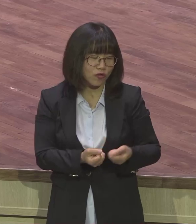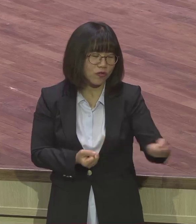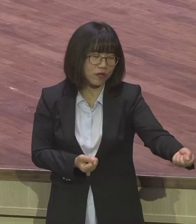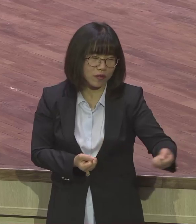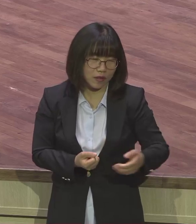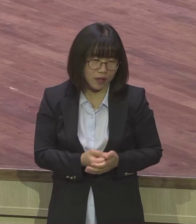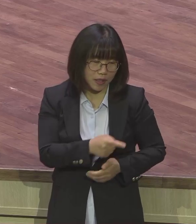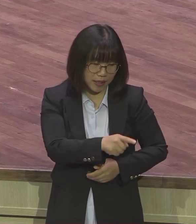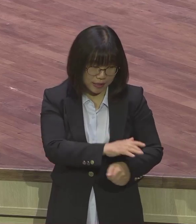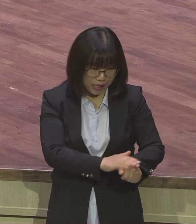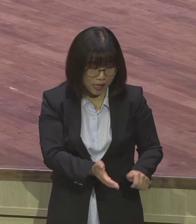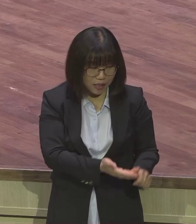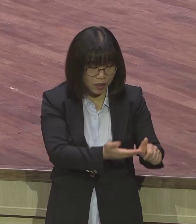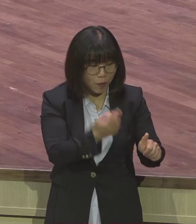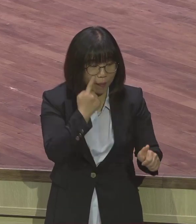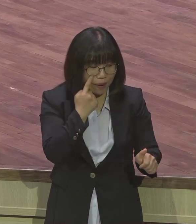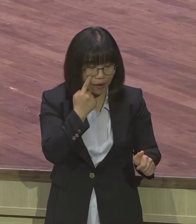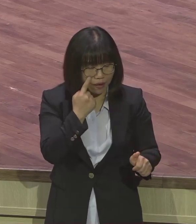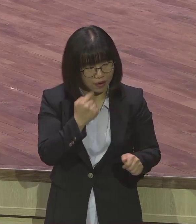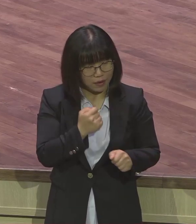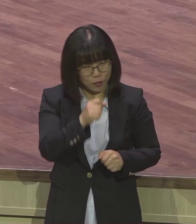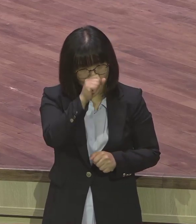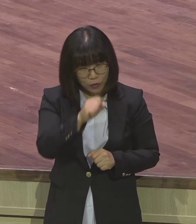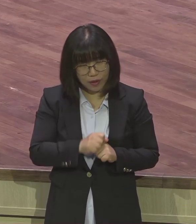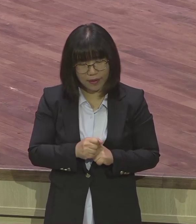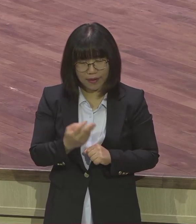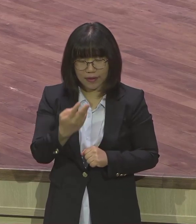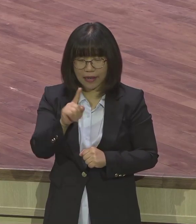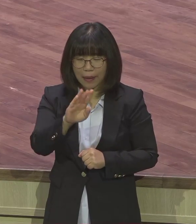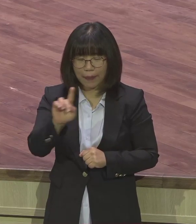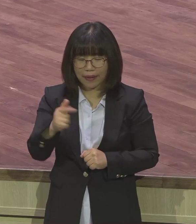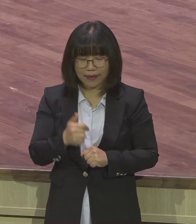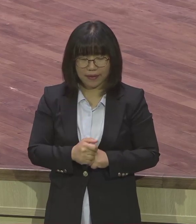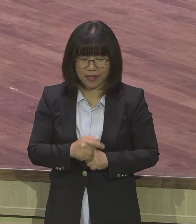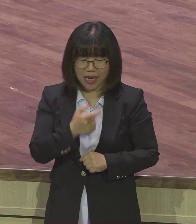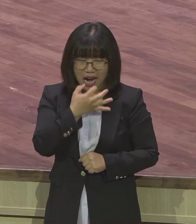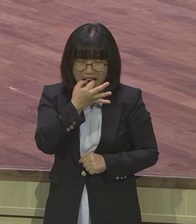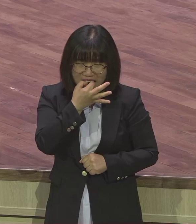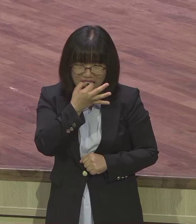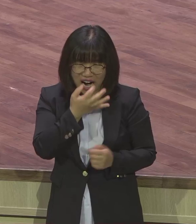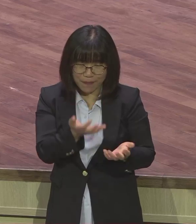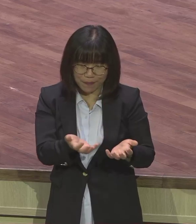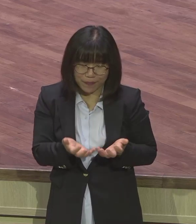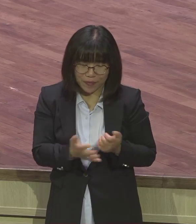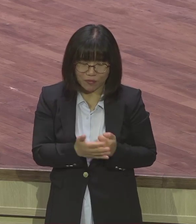되잖아요. 20년 동안 종살이 했는데 그렇게 안 했어요.